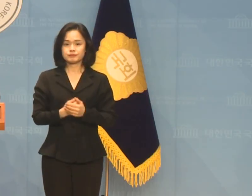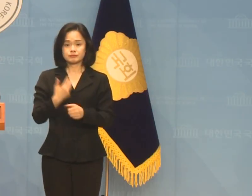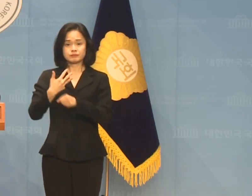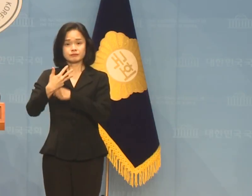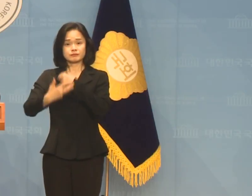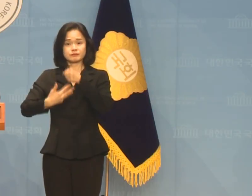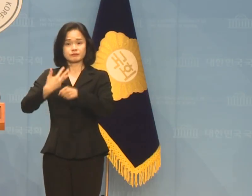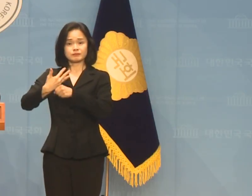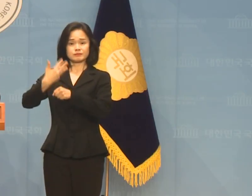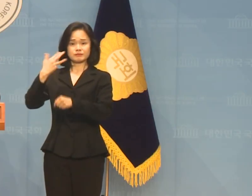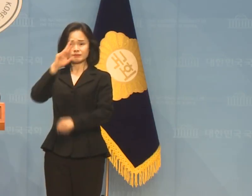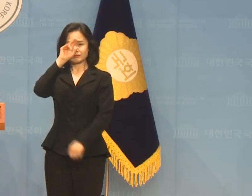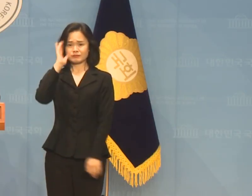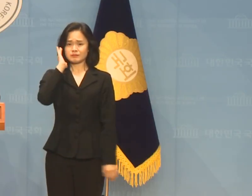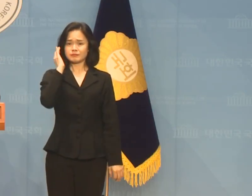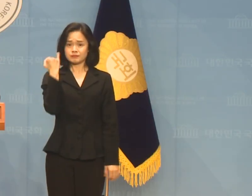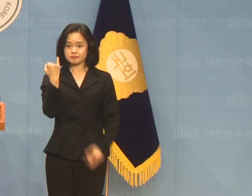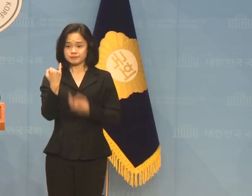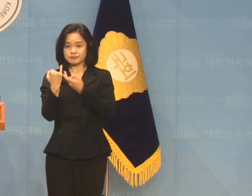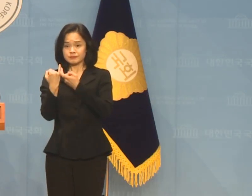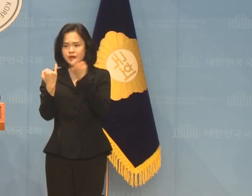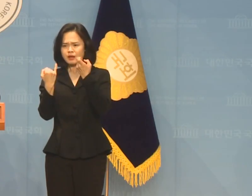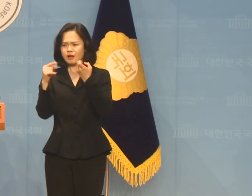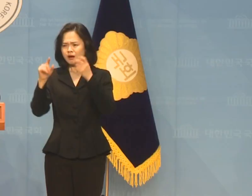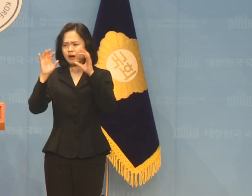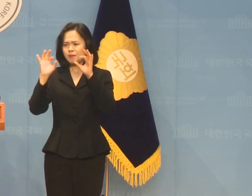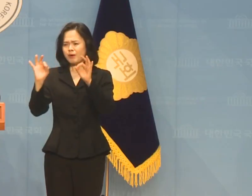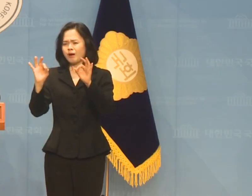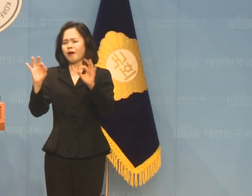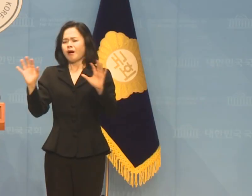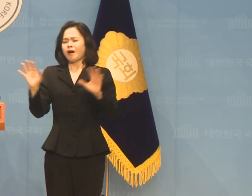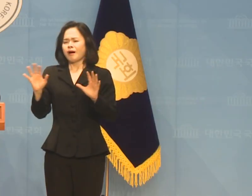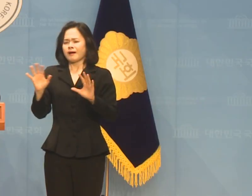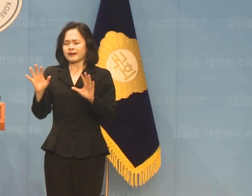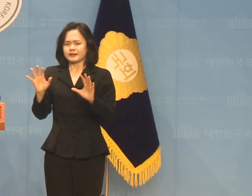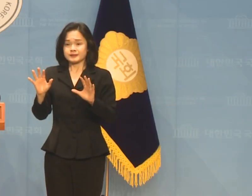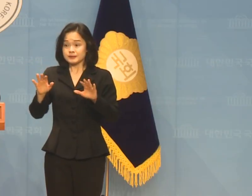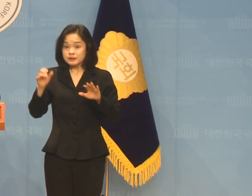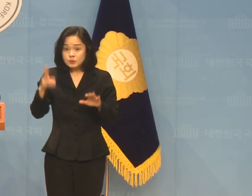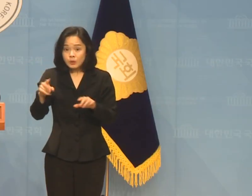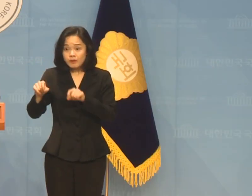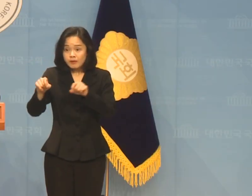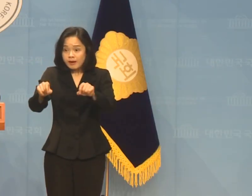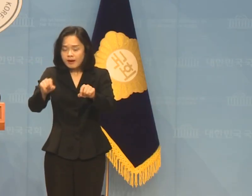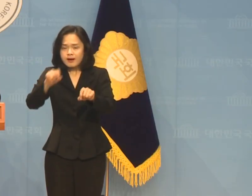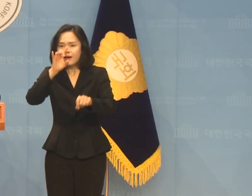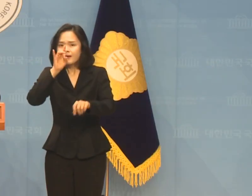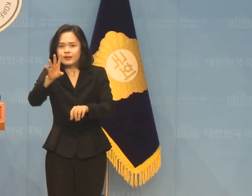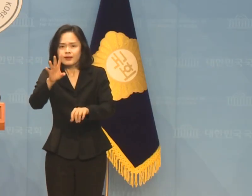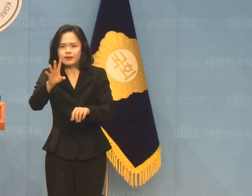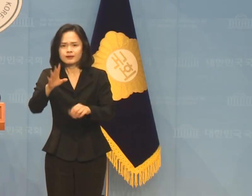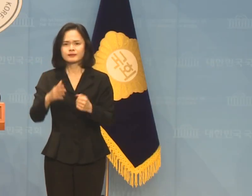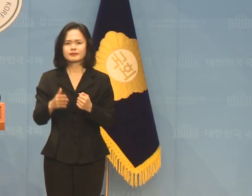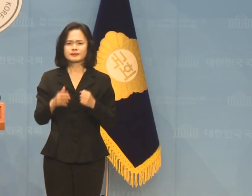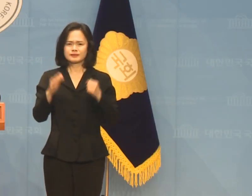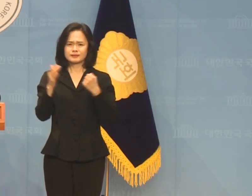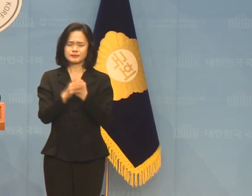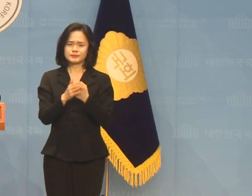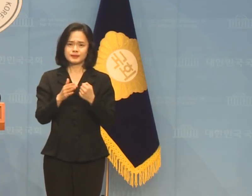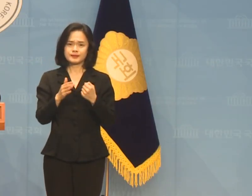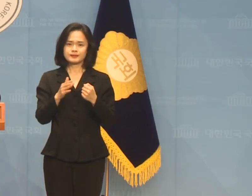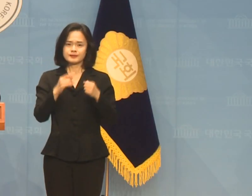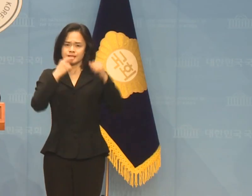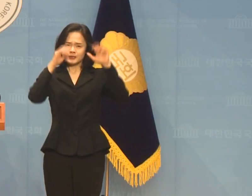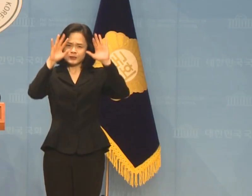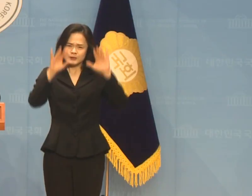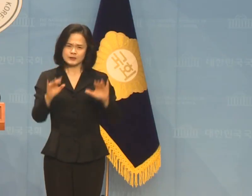기억을 교훈 삼아서 엄동설안에 밤새 눈 맞아가면서 육탄방으로